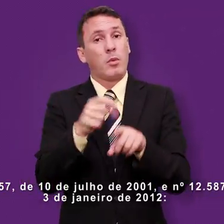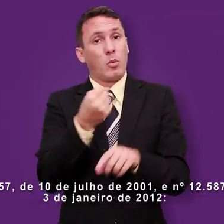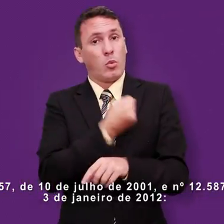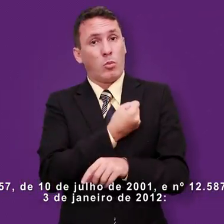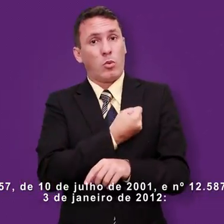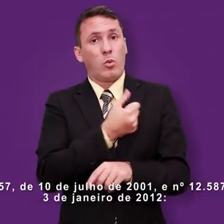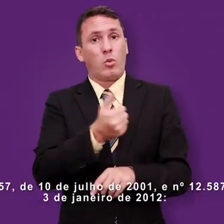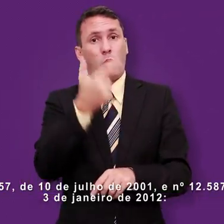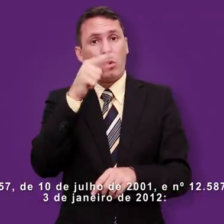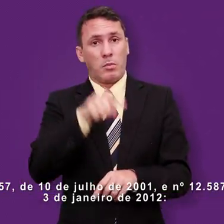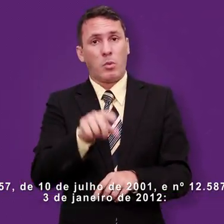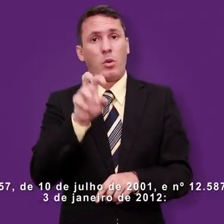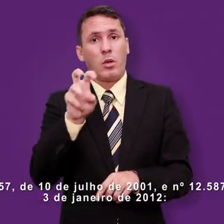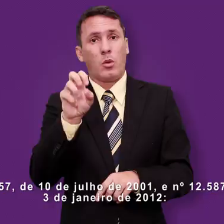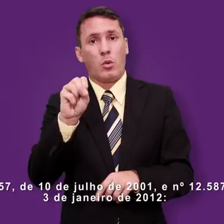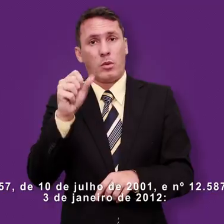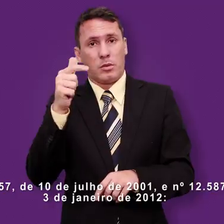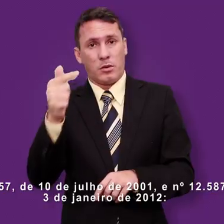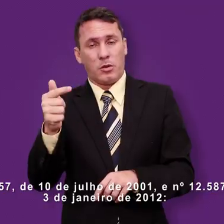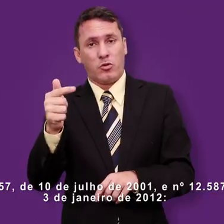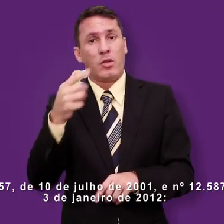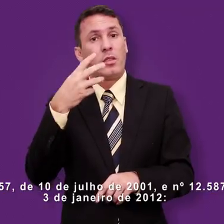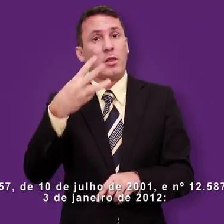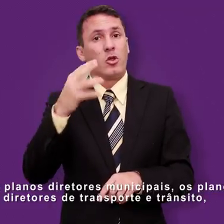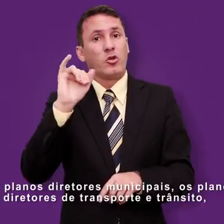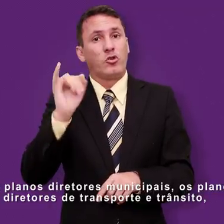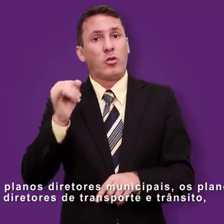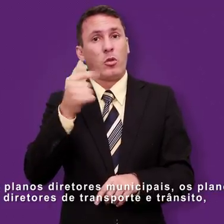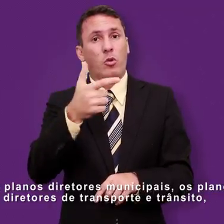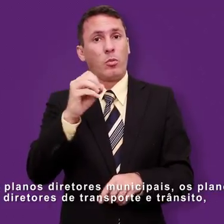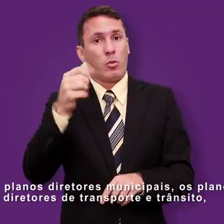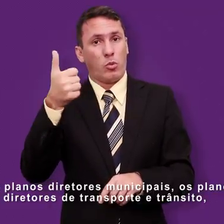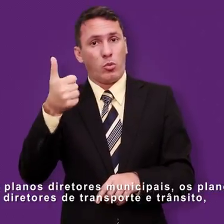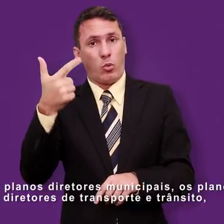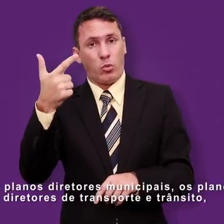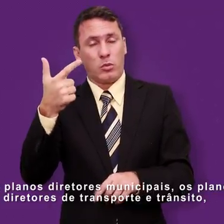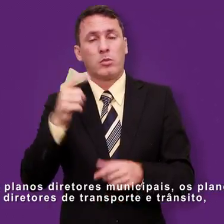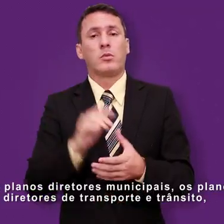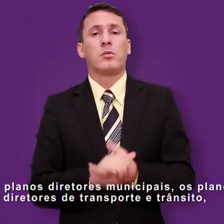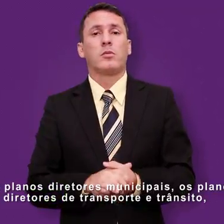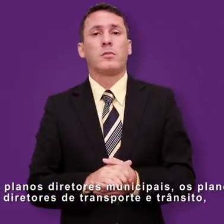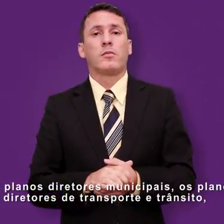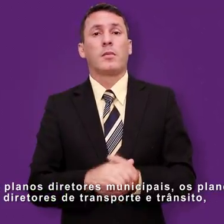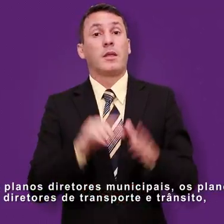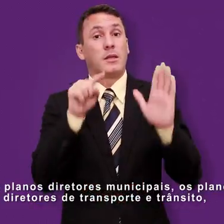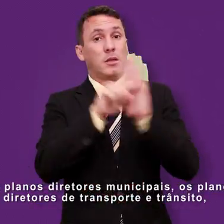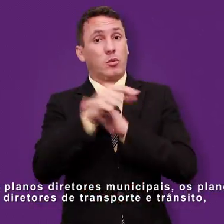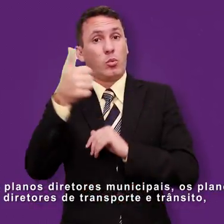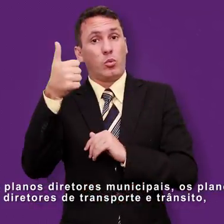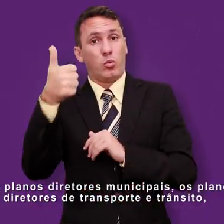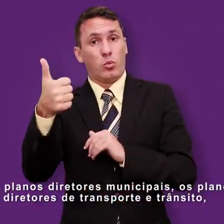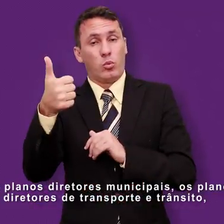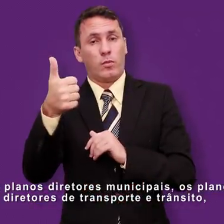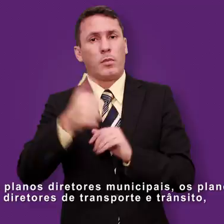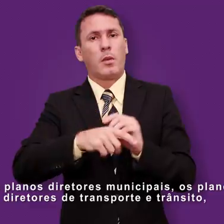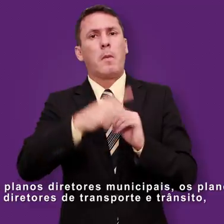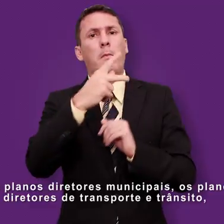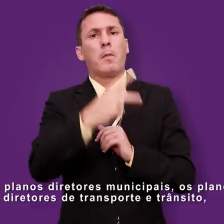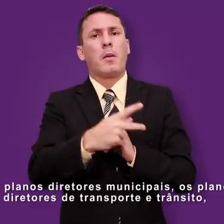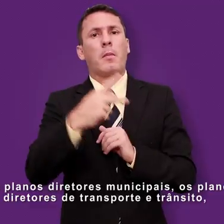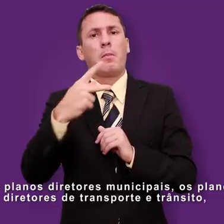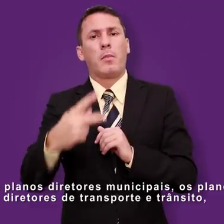12.587, de 3 de janeiro de 2012, Inciso 1. Os planos diretores municipais, os